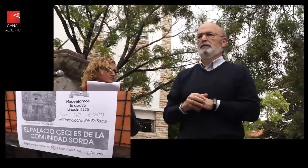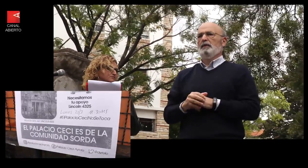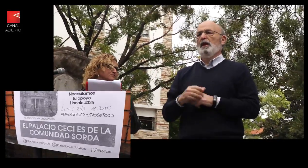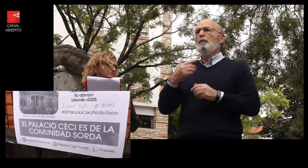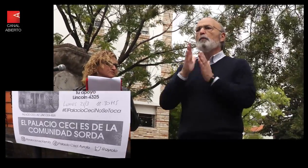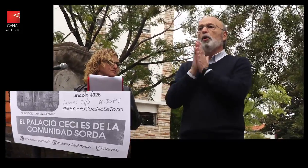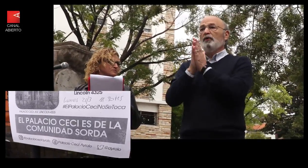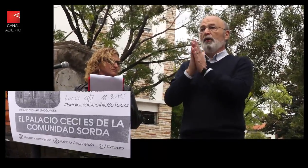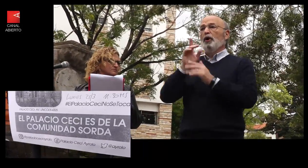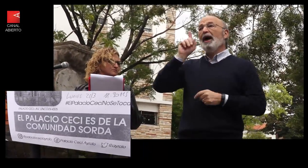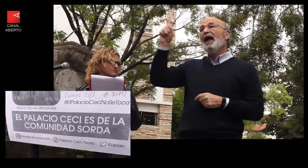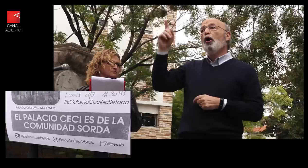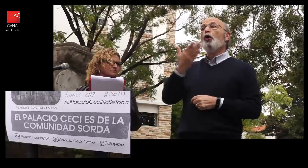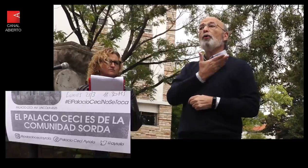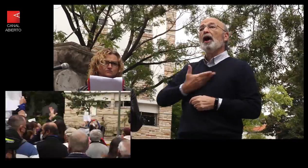nosotros